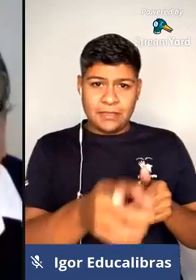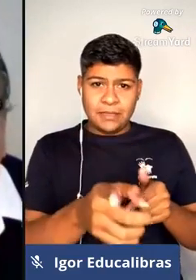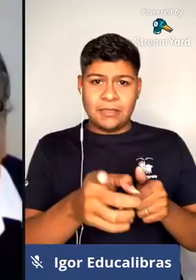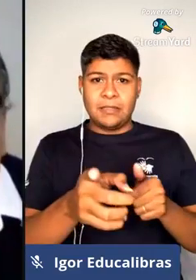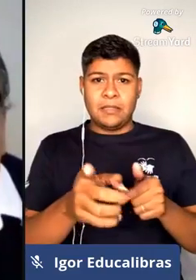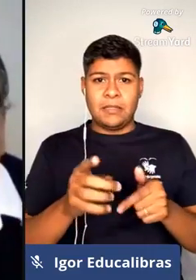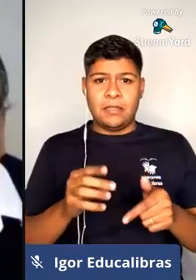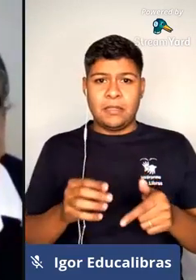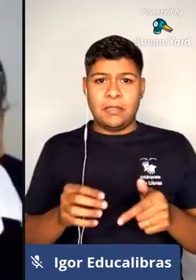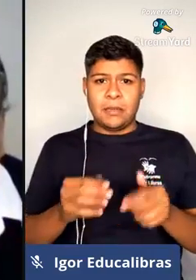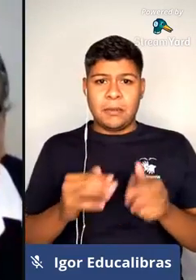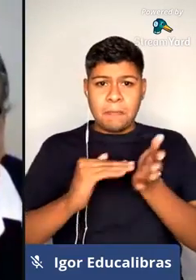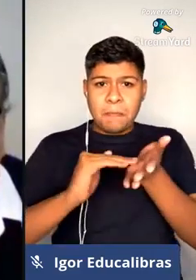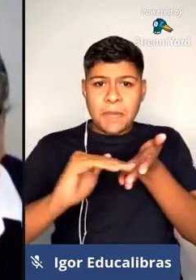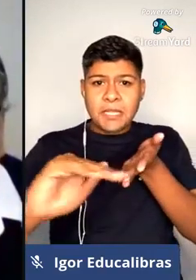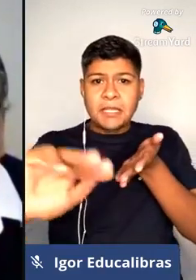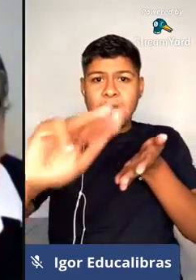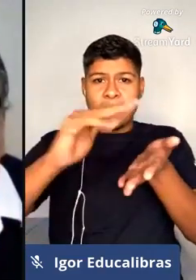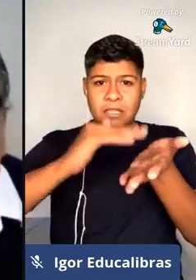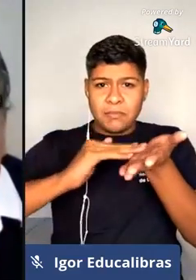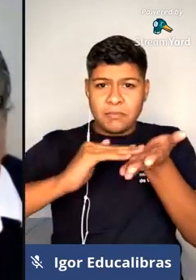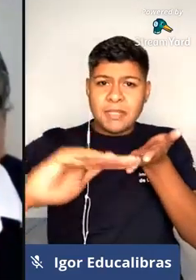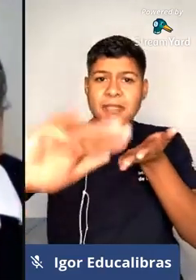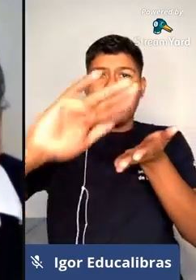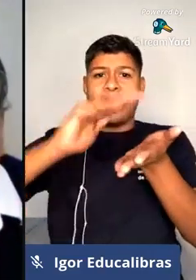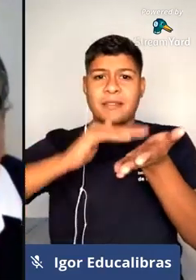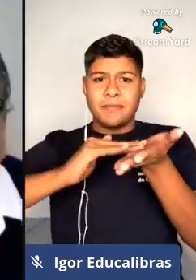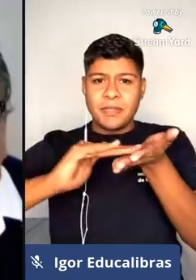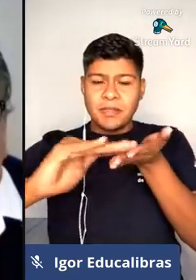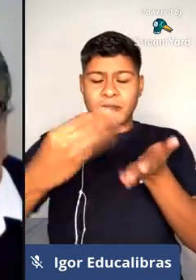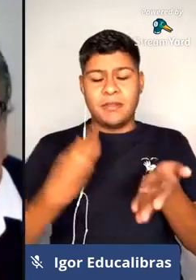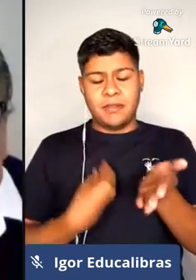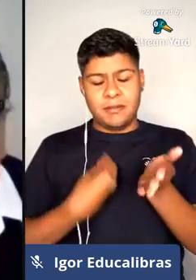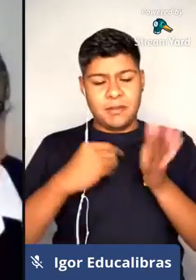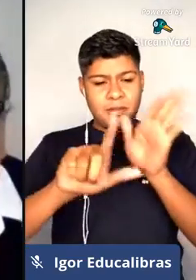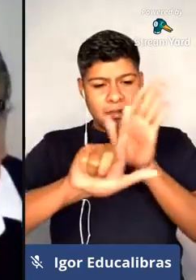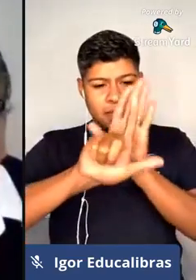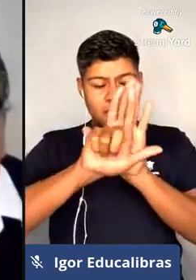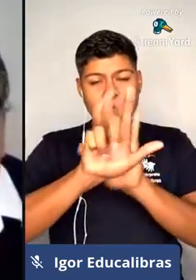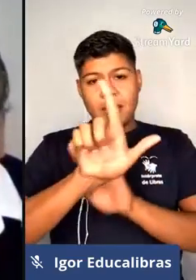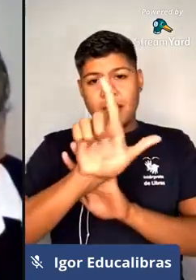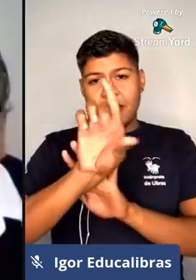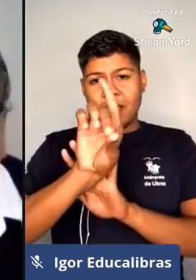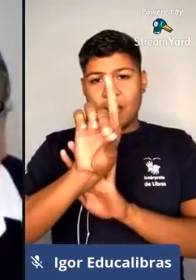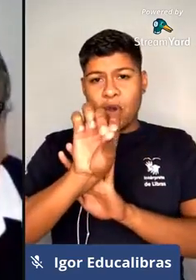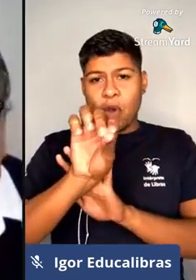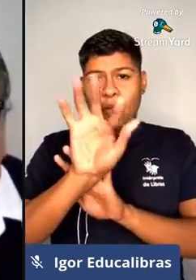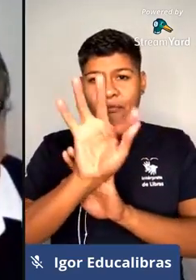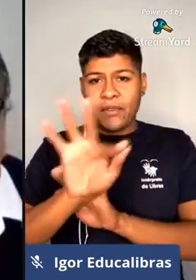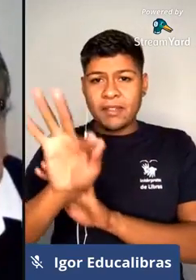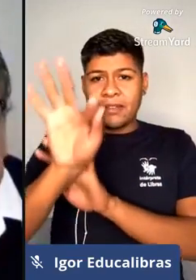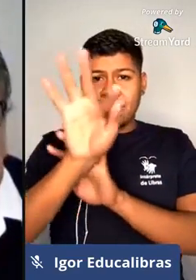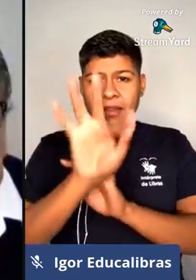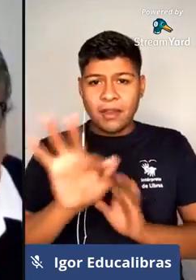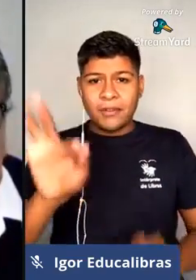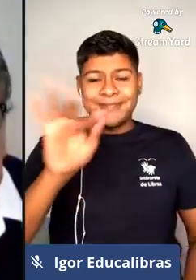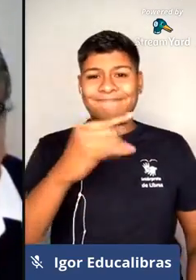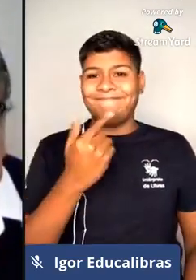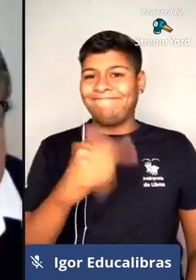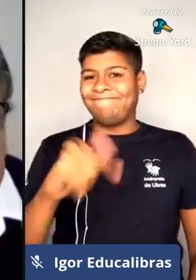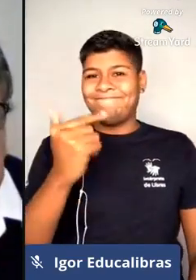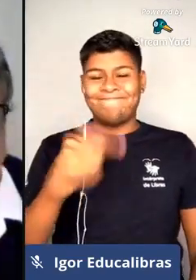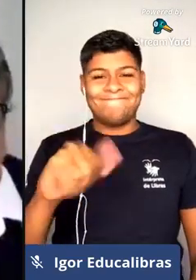eu mandava mensagens para colocar isso na LDO, que até hoje na LDO federal não existe,